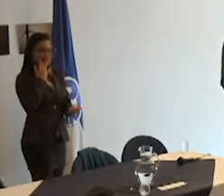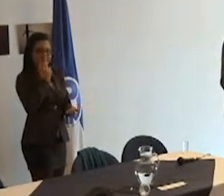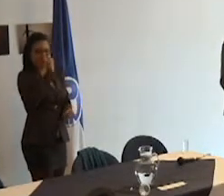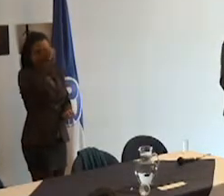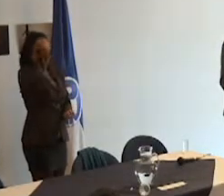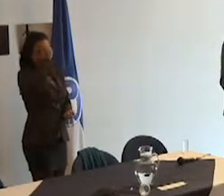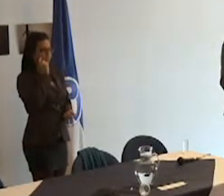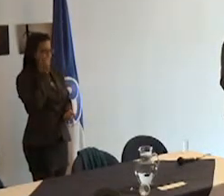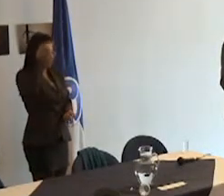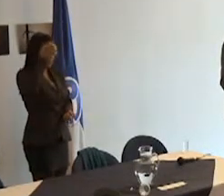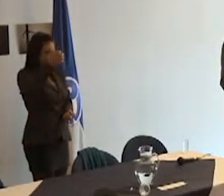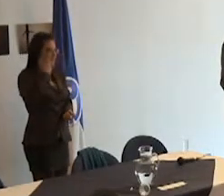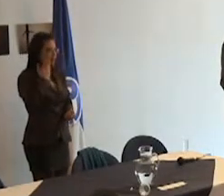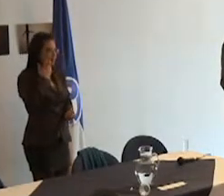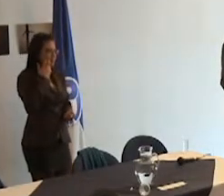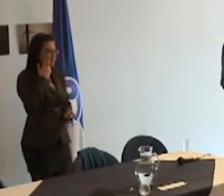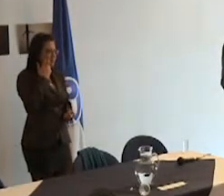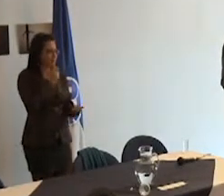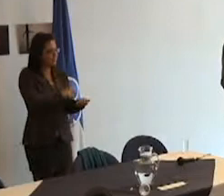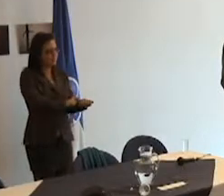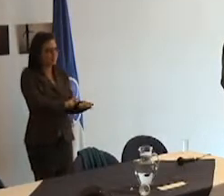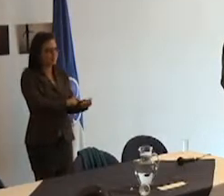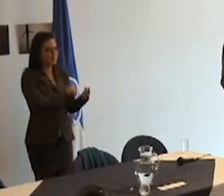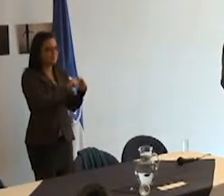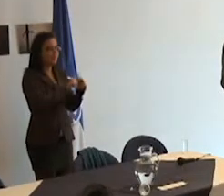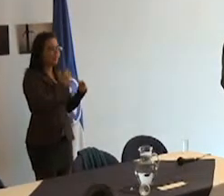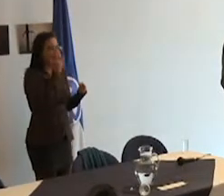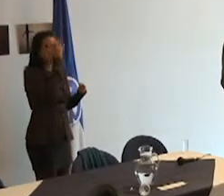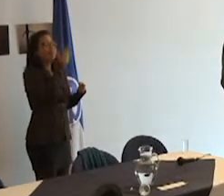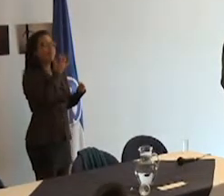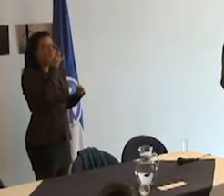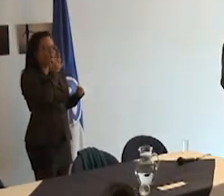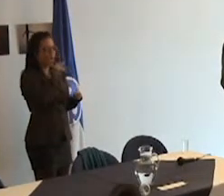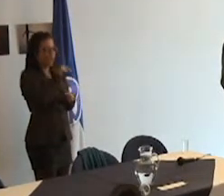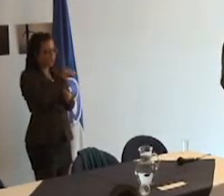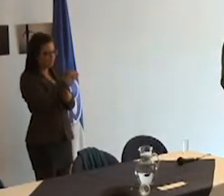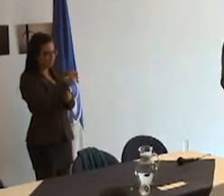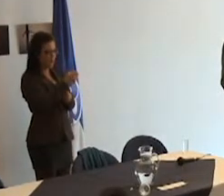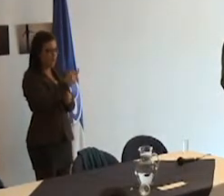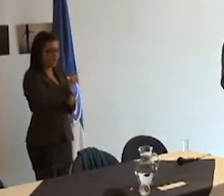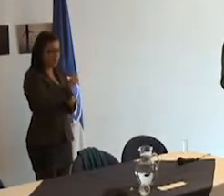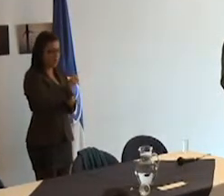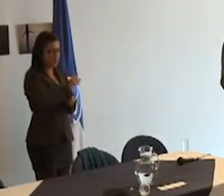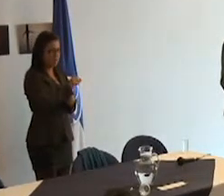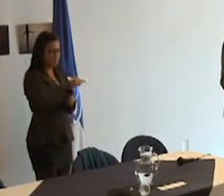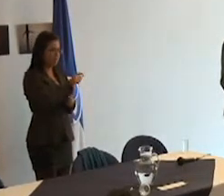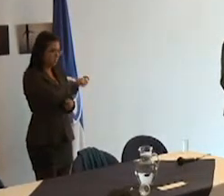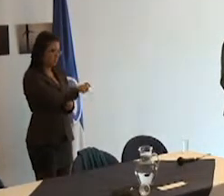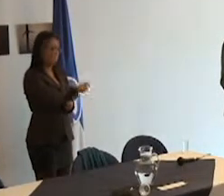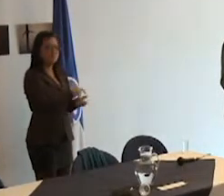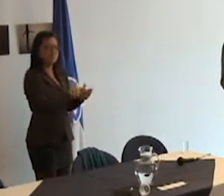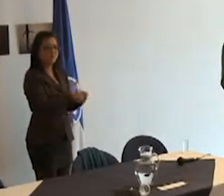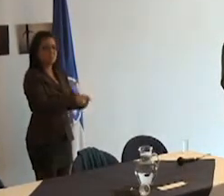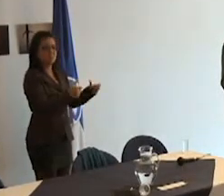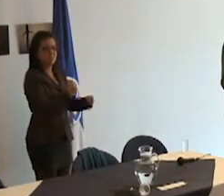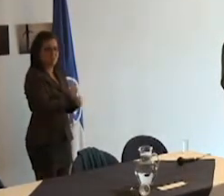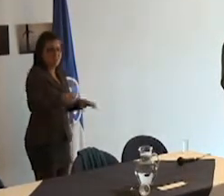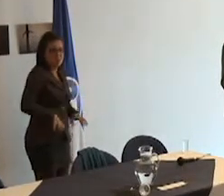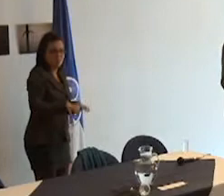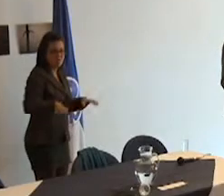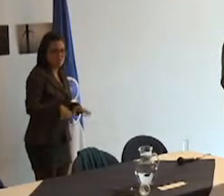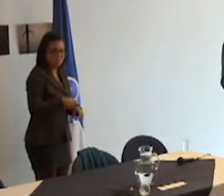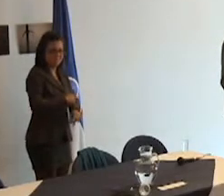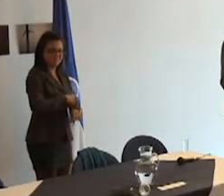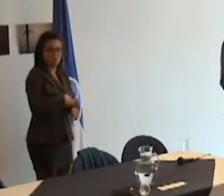de raza. La nominación de negro, referida a los que fueron colonizados y constituían la fuerza de trabajo más importante durante